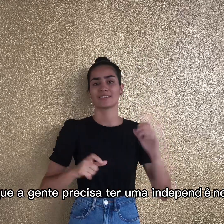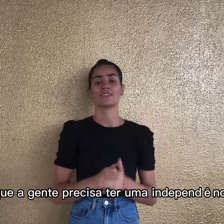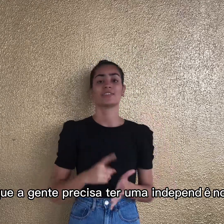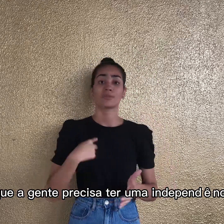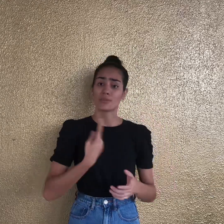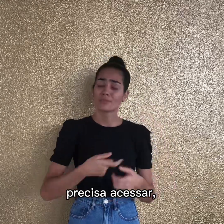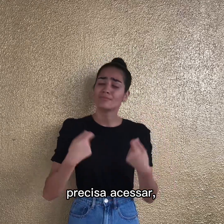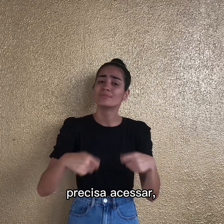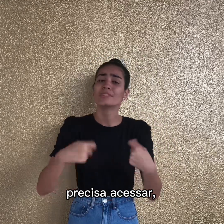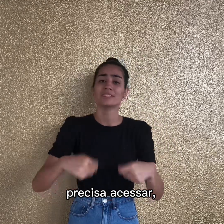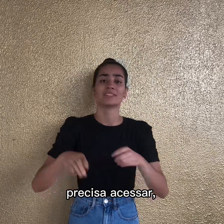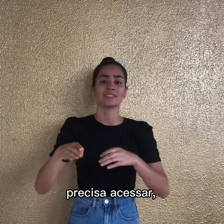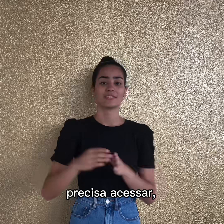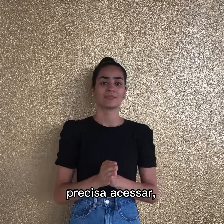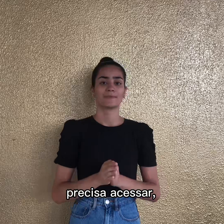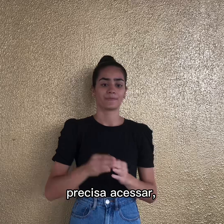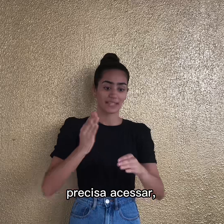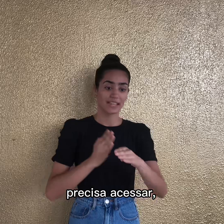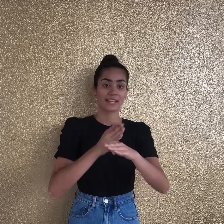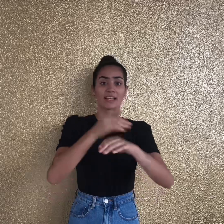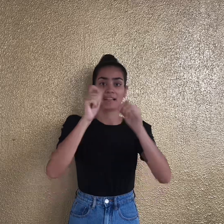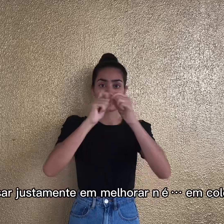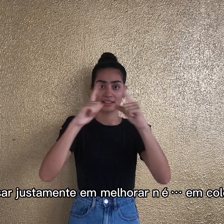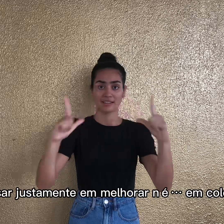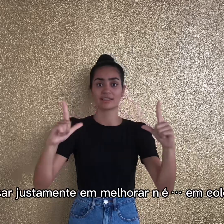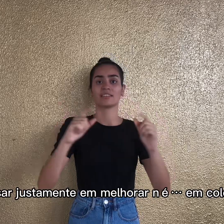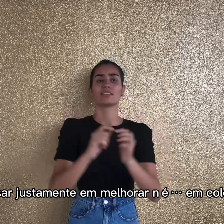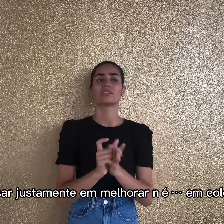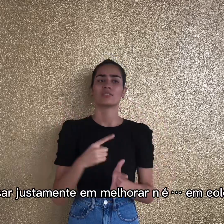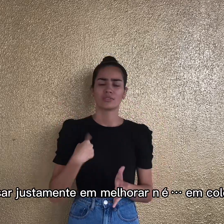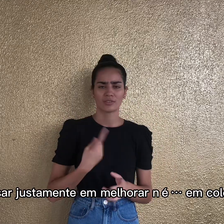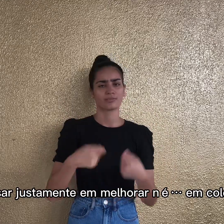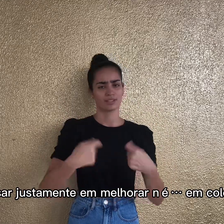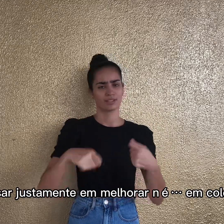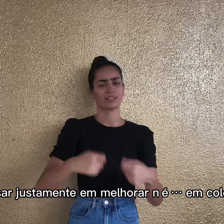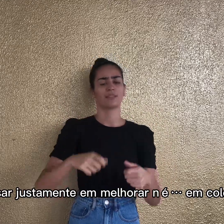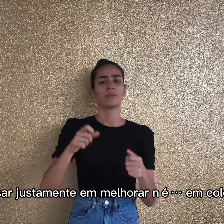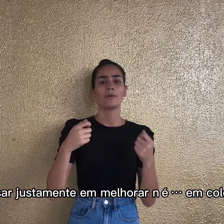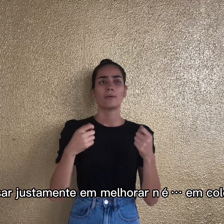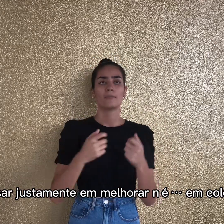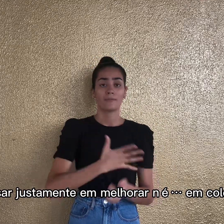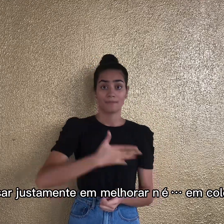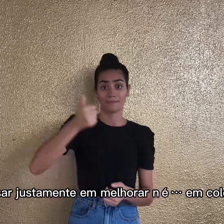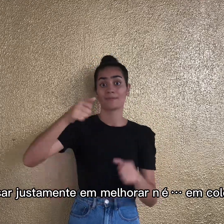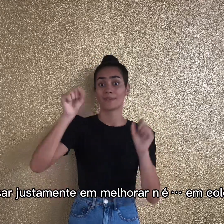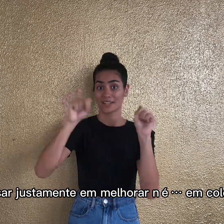independência, precisa acessar, pensar justamente em melhorar, né? Em